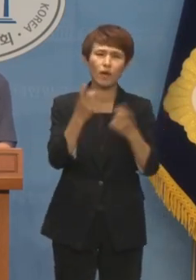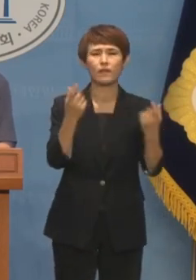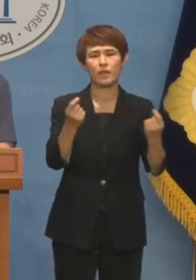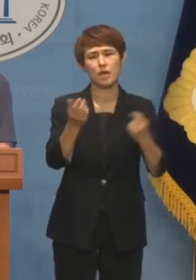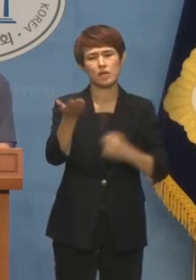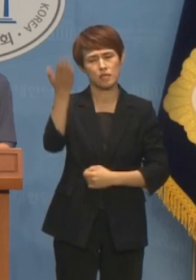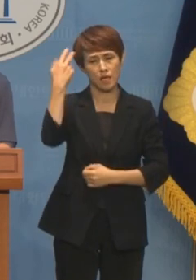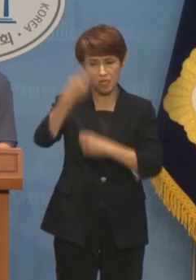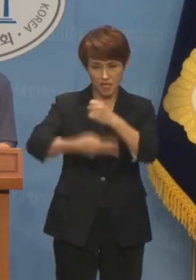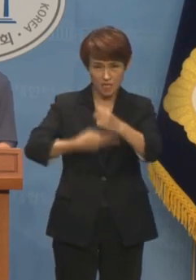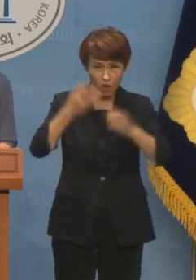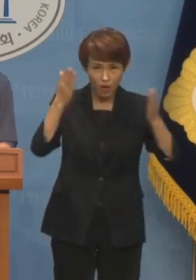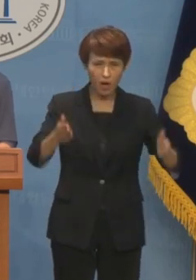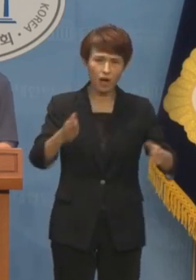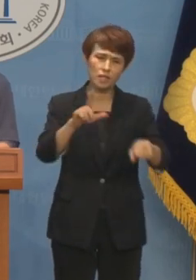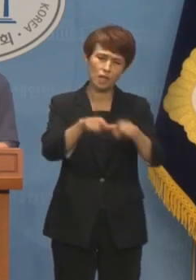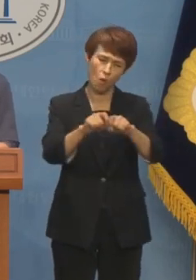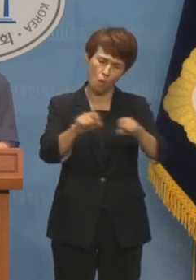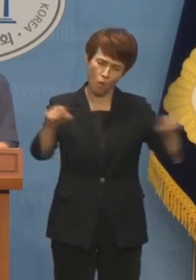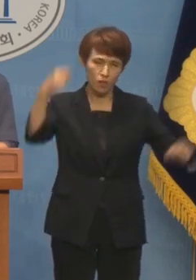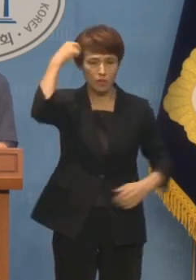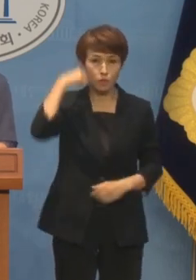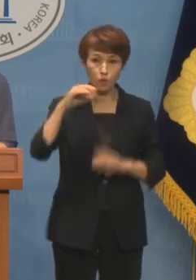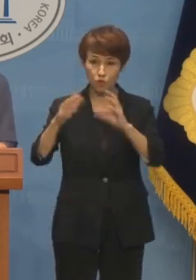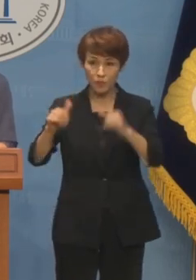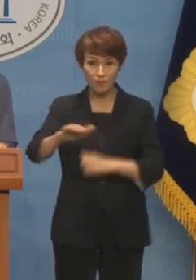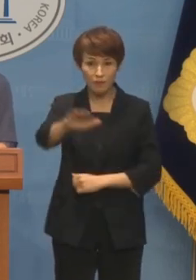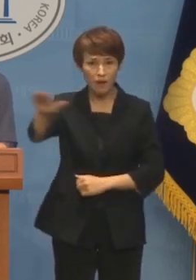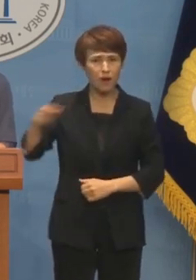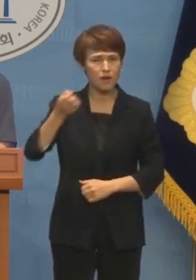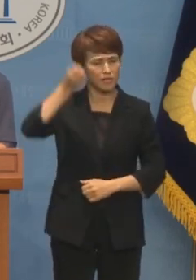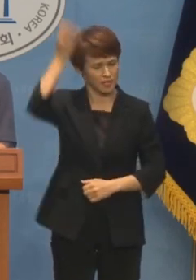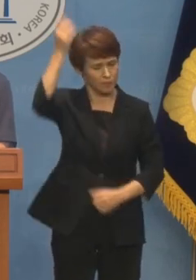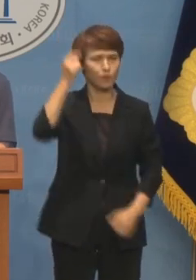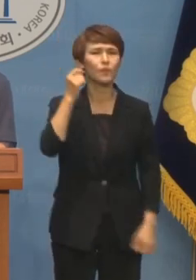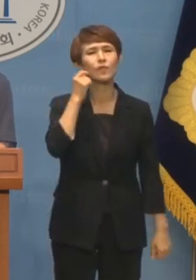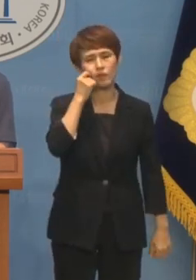지난 2년을 우리 국민들은 절대로 잊을 수 없습니다.